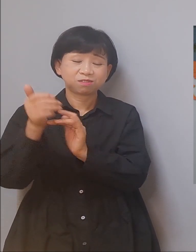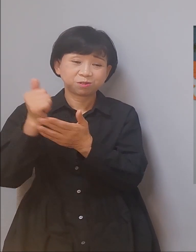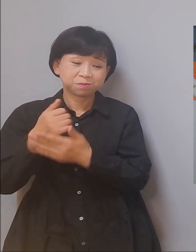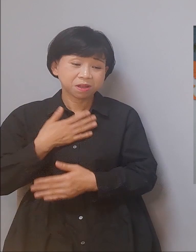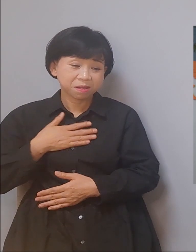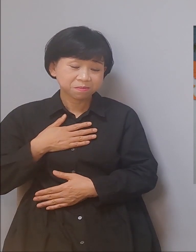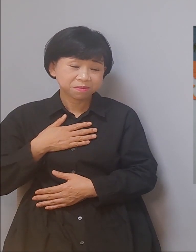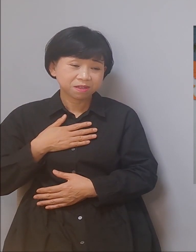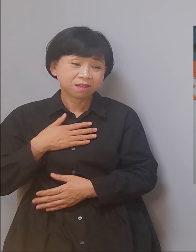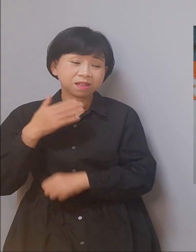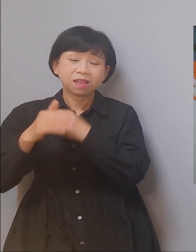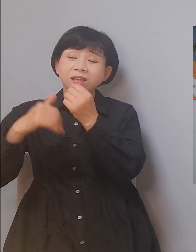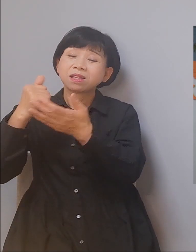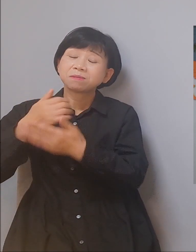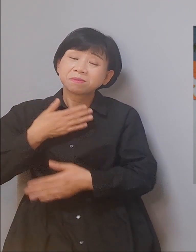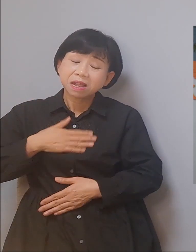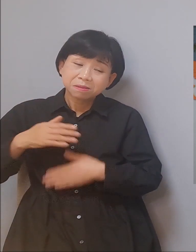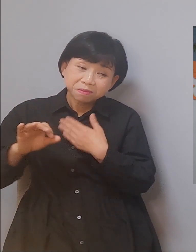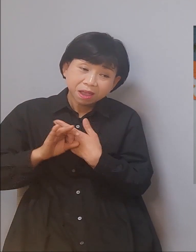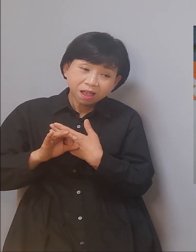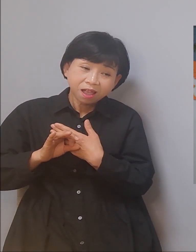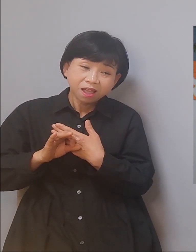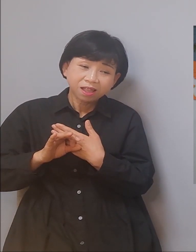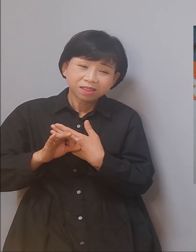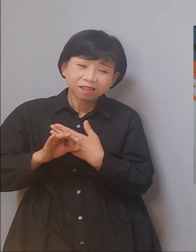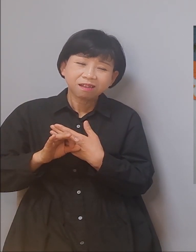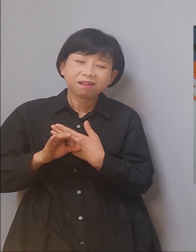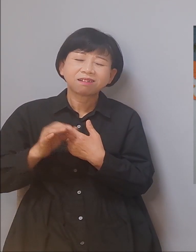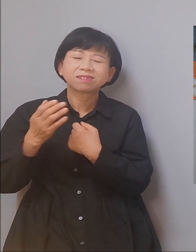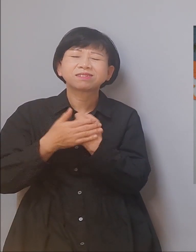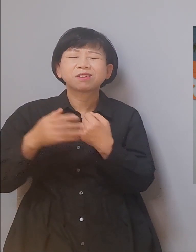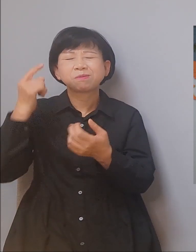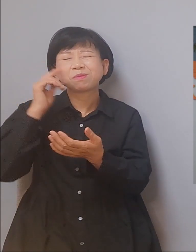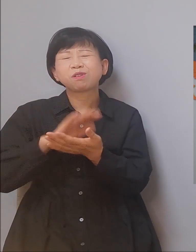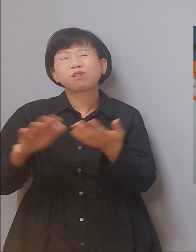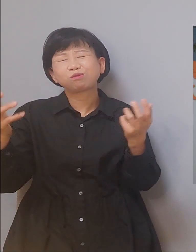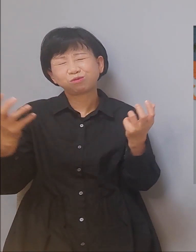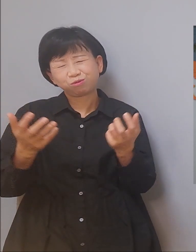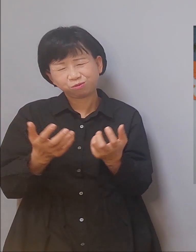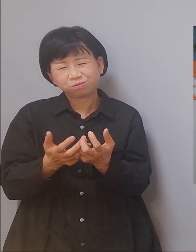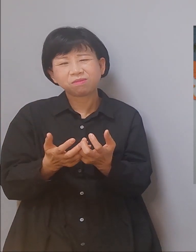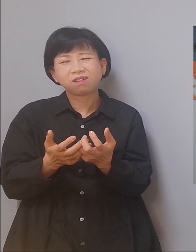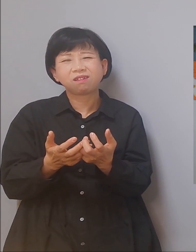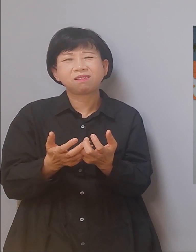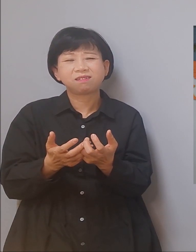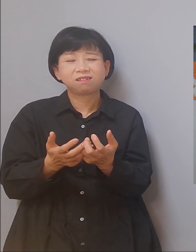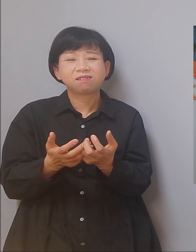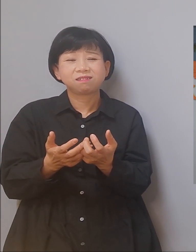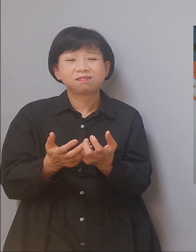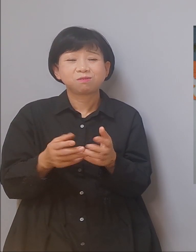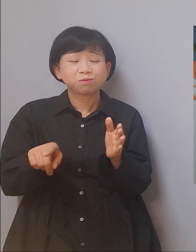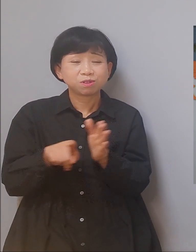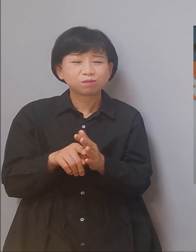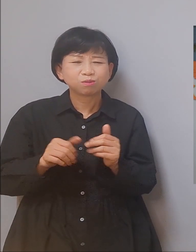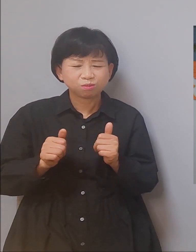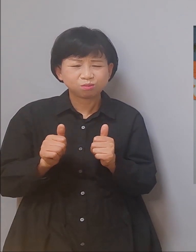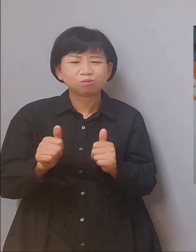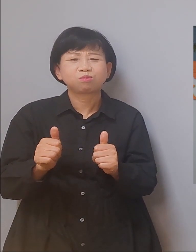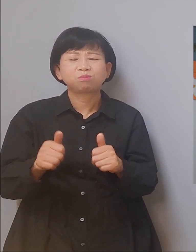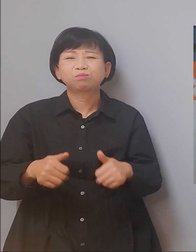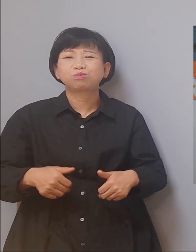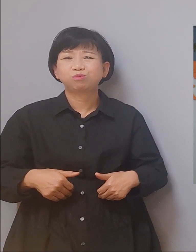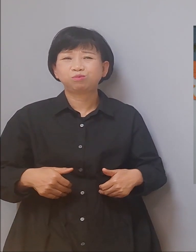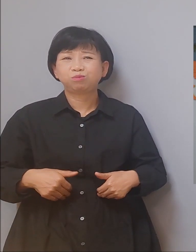평강이 충만해지니 너희들 하나님과 예수 알기에 힘써라 말하는 것입니다. 사랑하는 여러분,